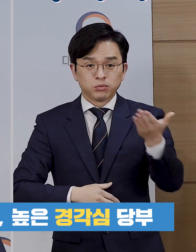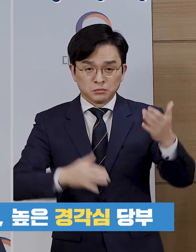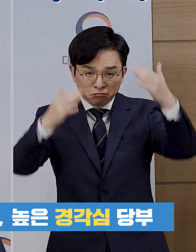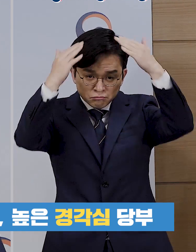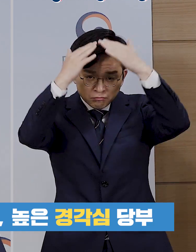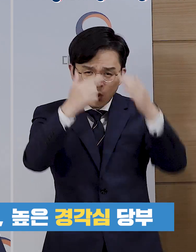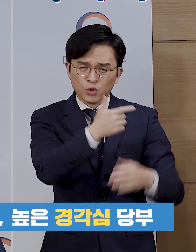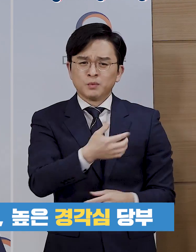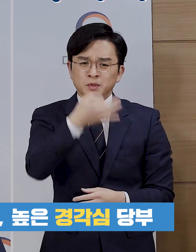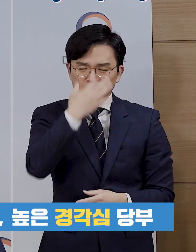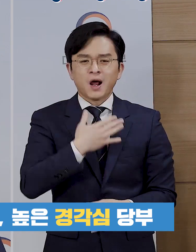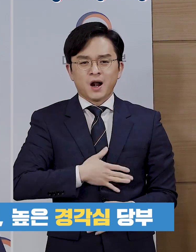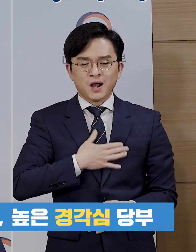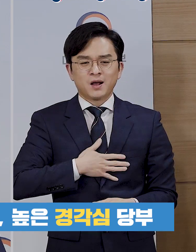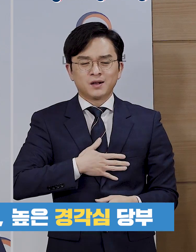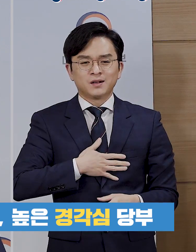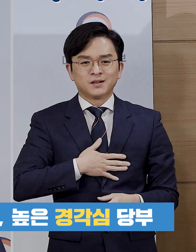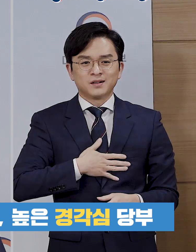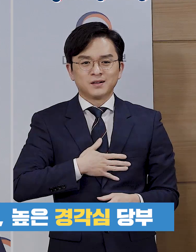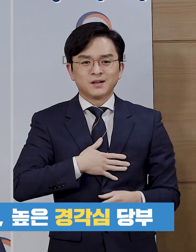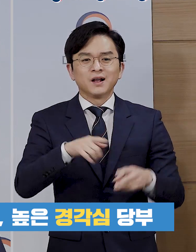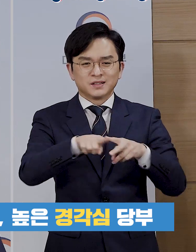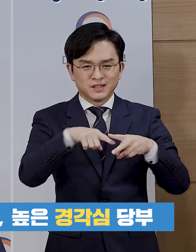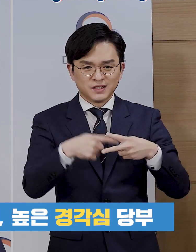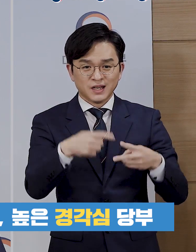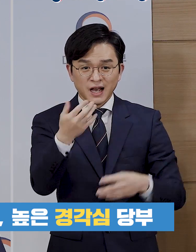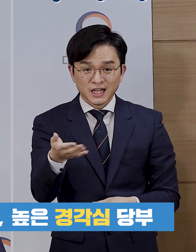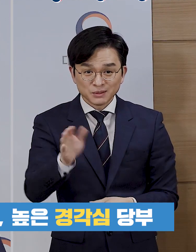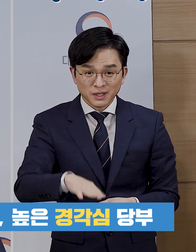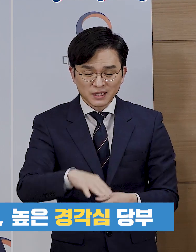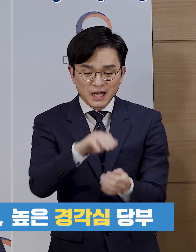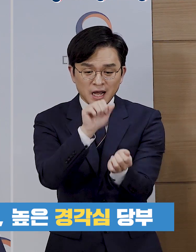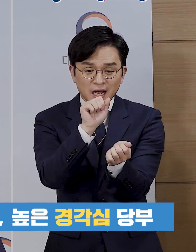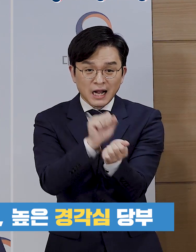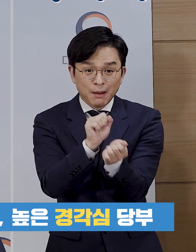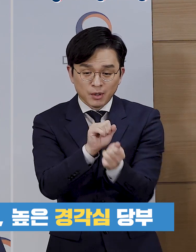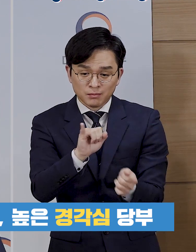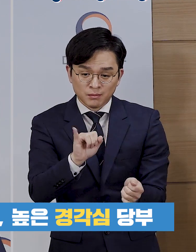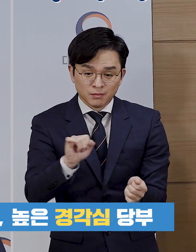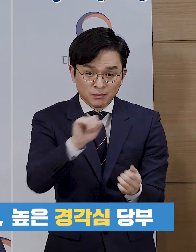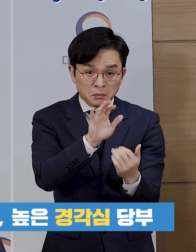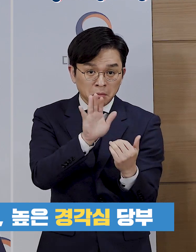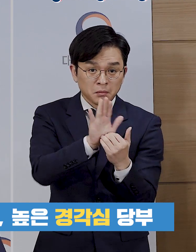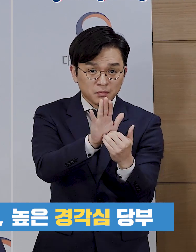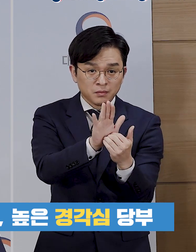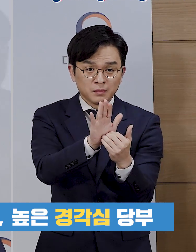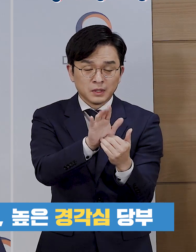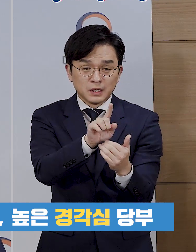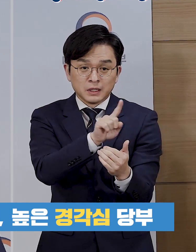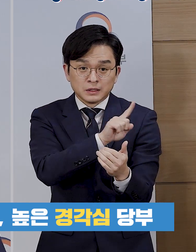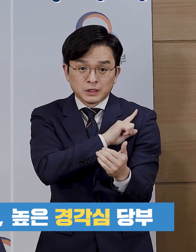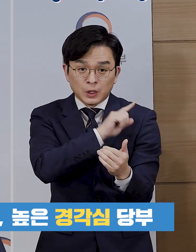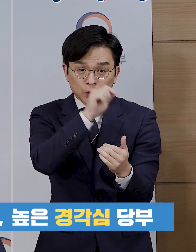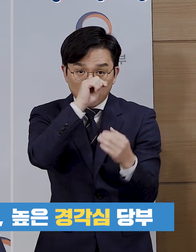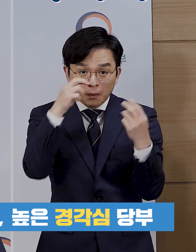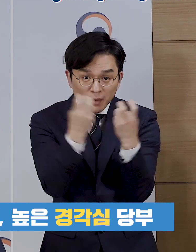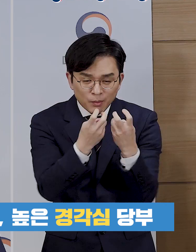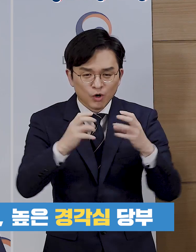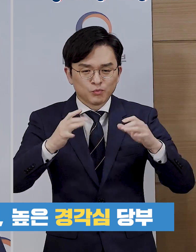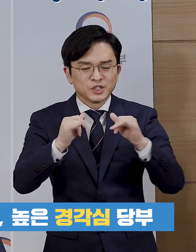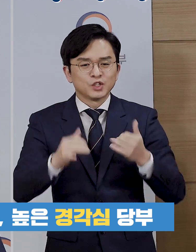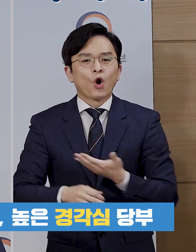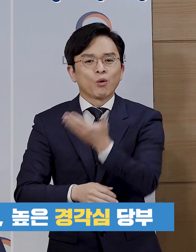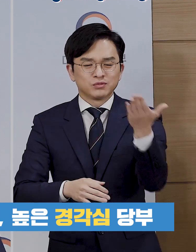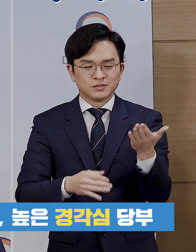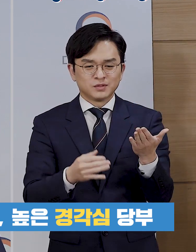여러분들께서도 많이 불편하고 힘이 드시겠지만 방역의 가장 중요한 주체는 바로 국민 개개인에서부터